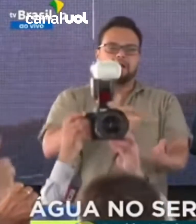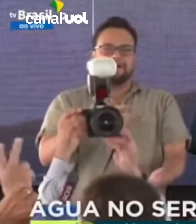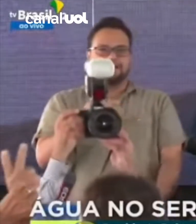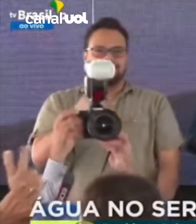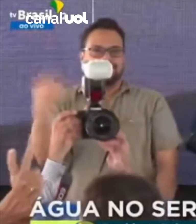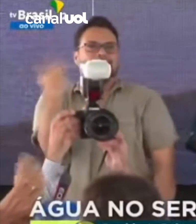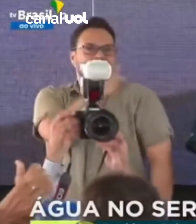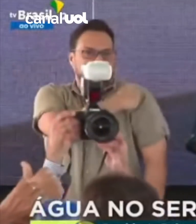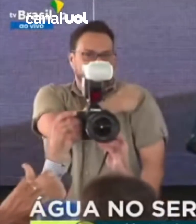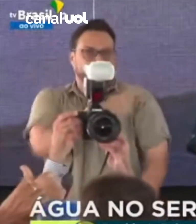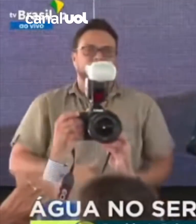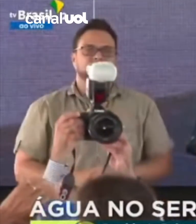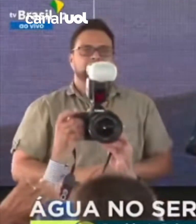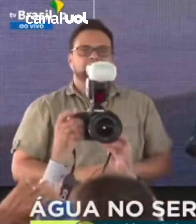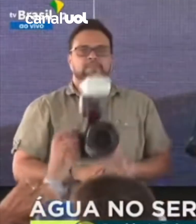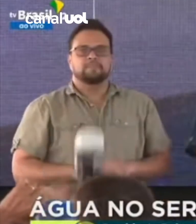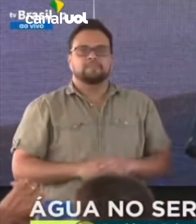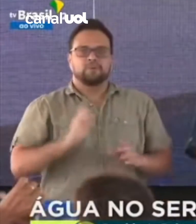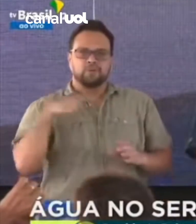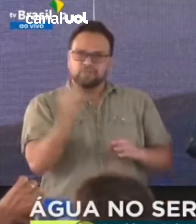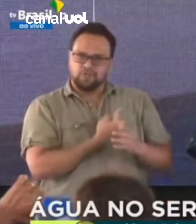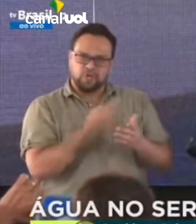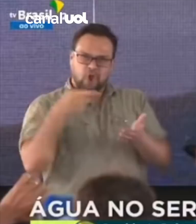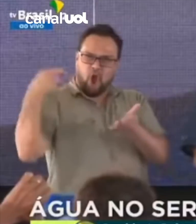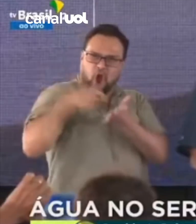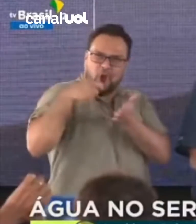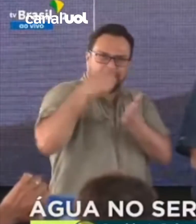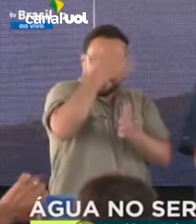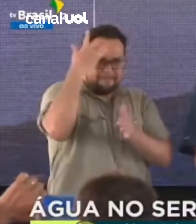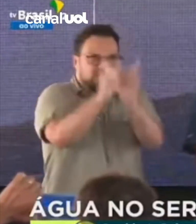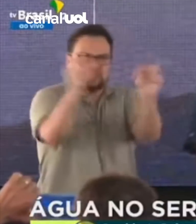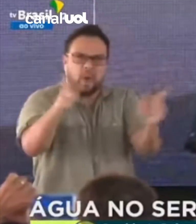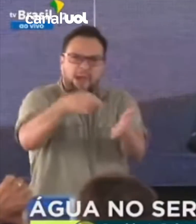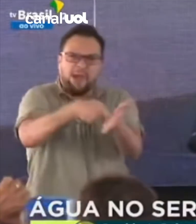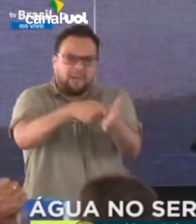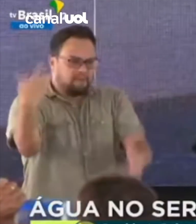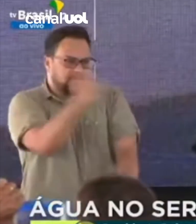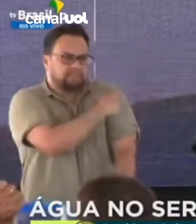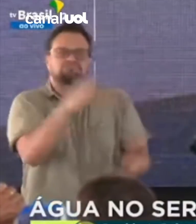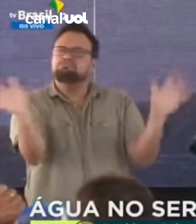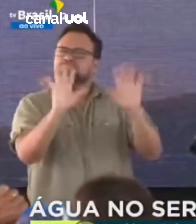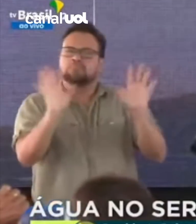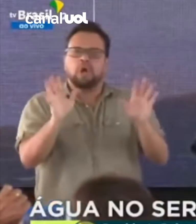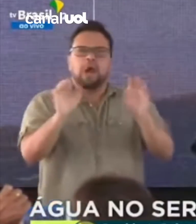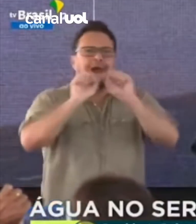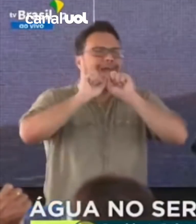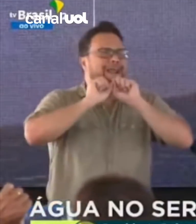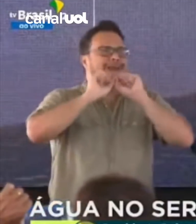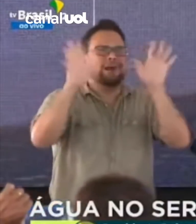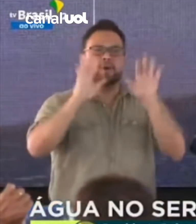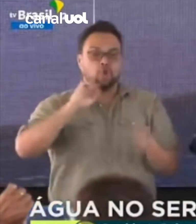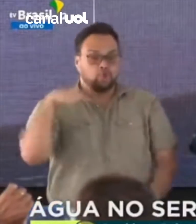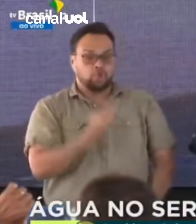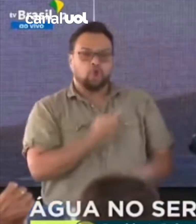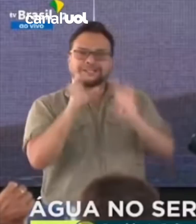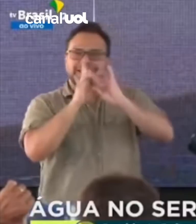E nós, em momento nenhum, obrigamos ninguém a tomar vacina. O governo foi bem claro, a nossa liberdade